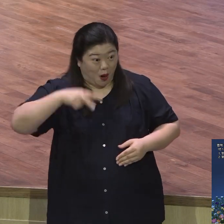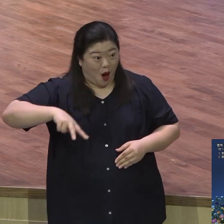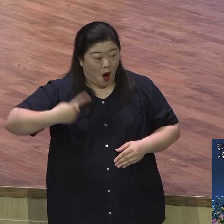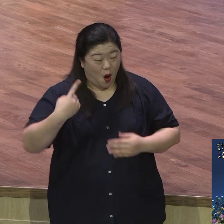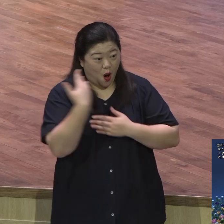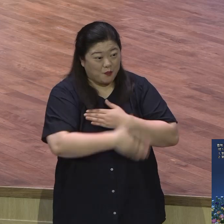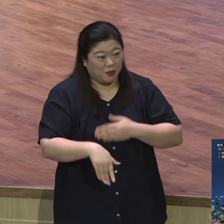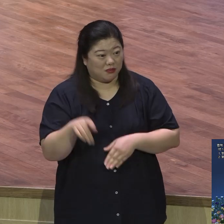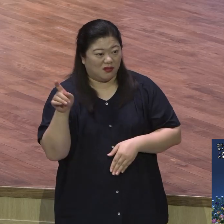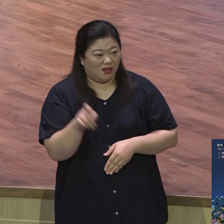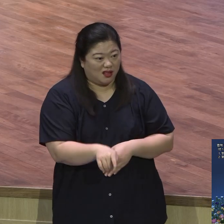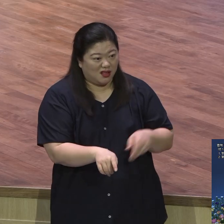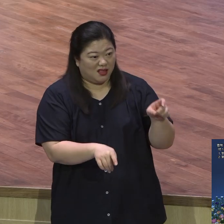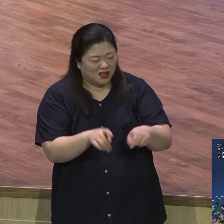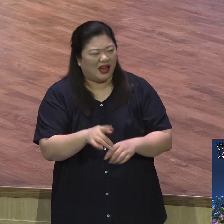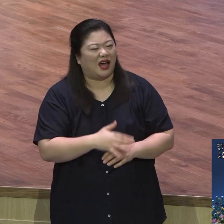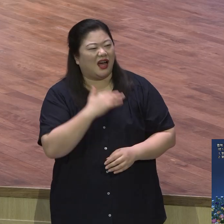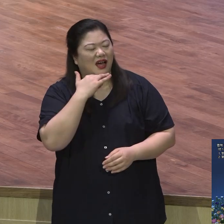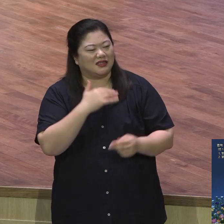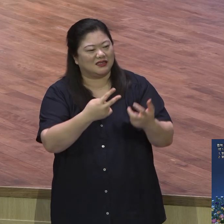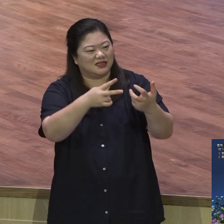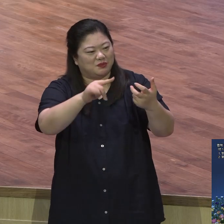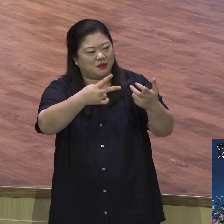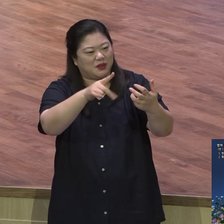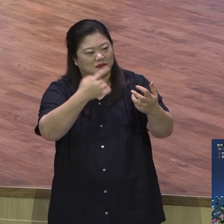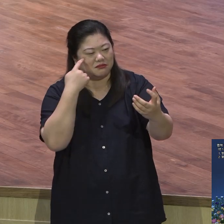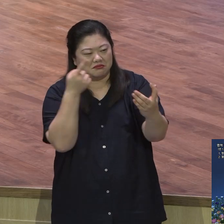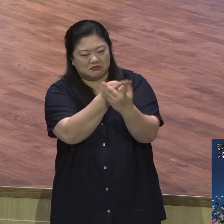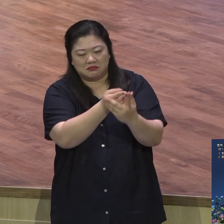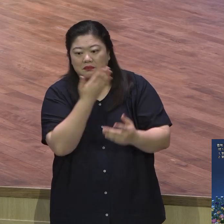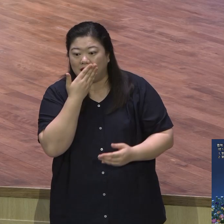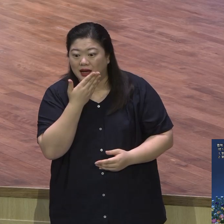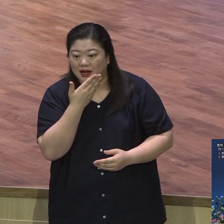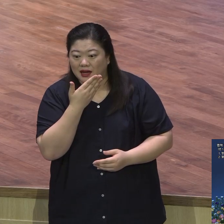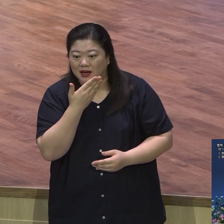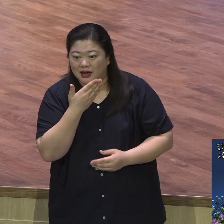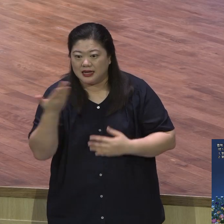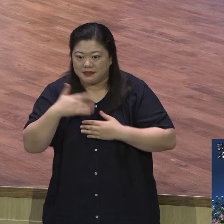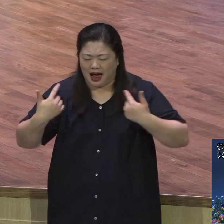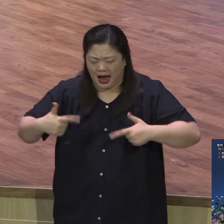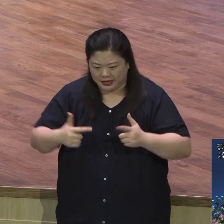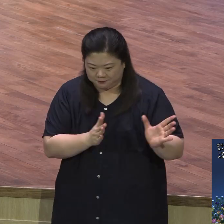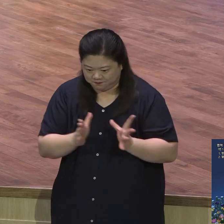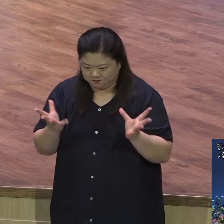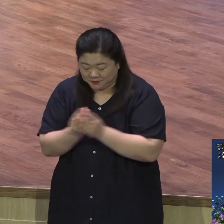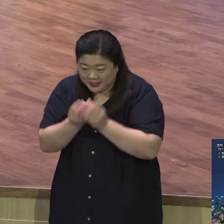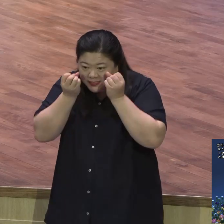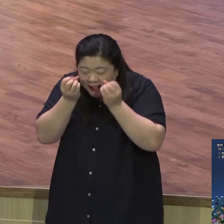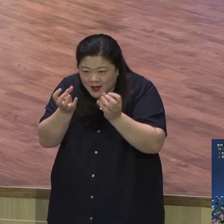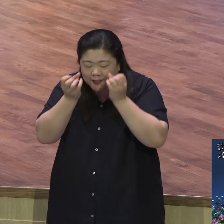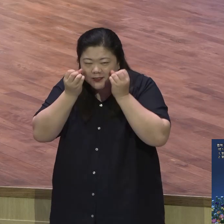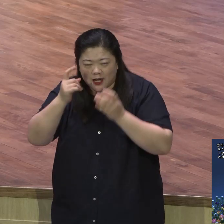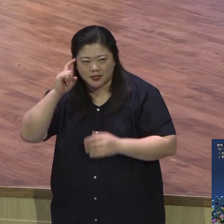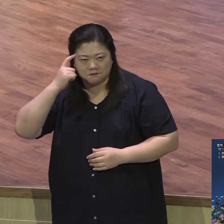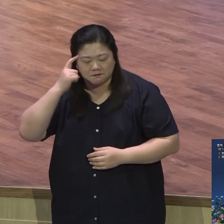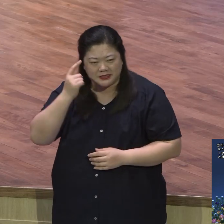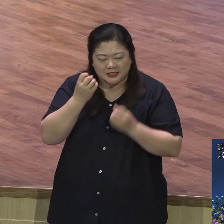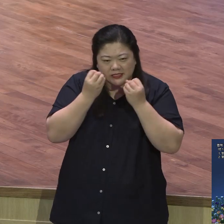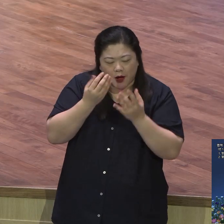신체 구조 나이가 딱 드러난단 말이에요 여러분이 새로운 피어물 새로운 생각, 새로운 개혁, 새로운 사고